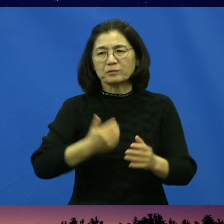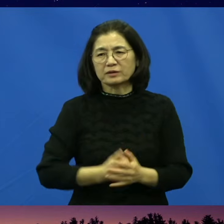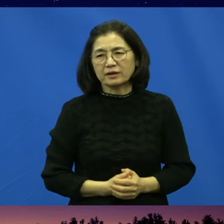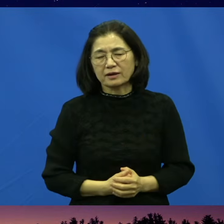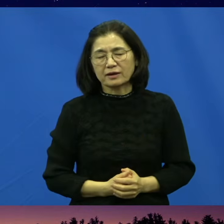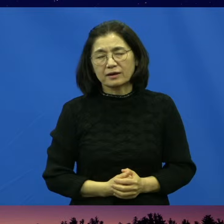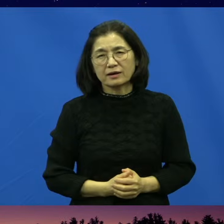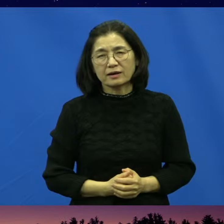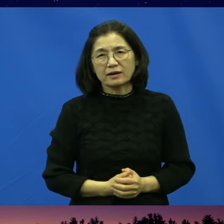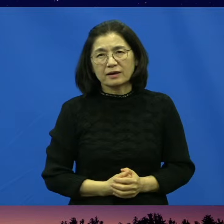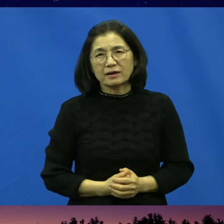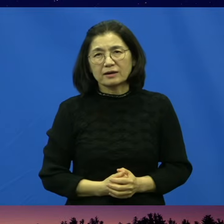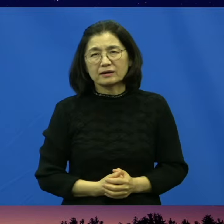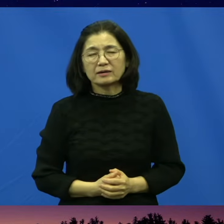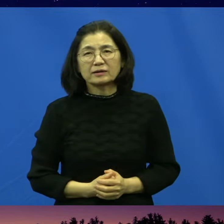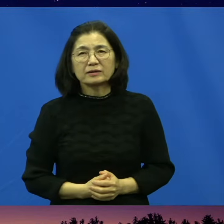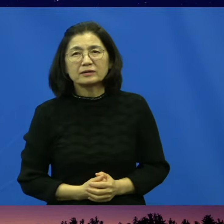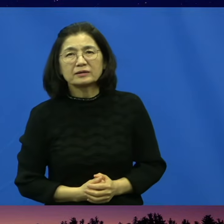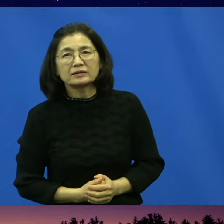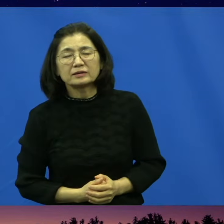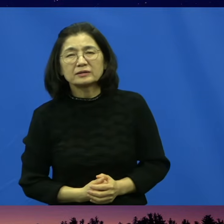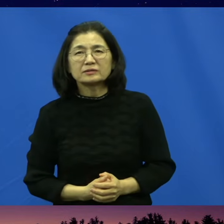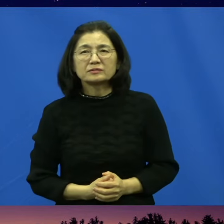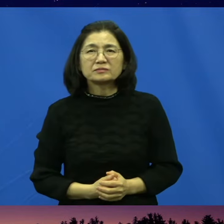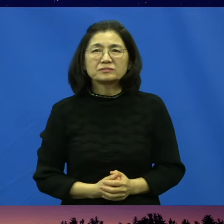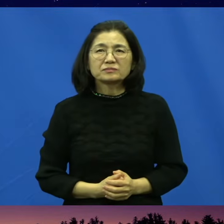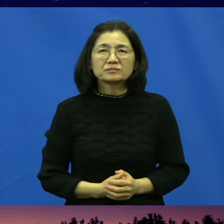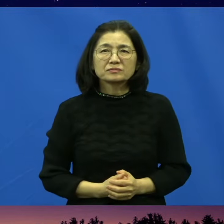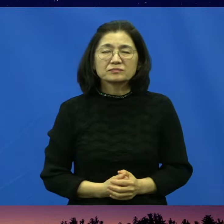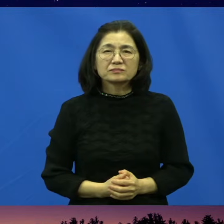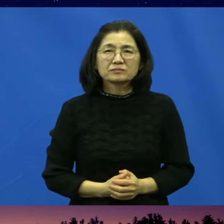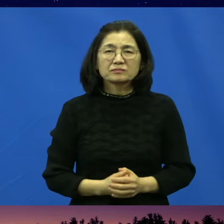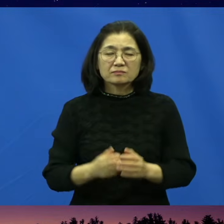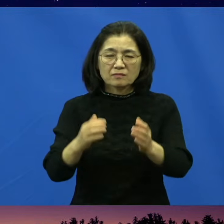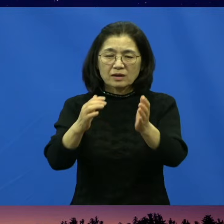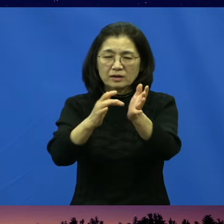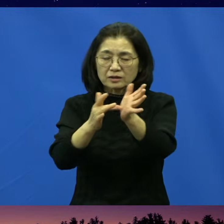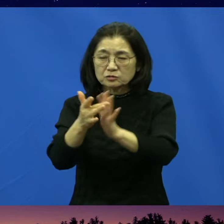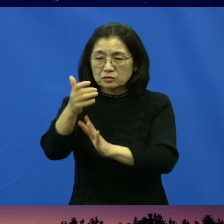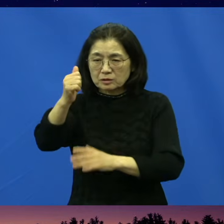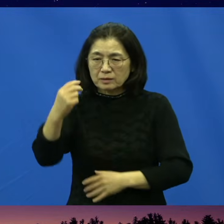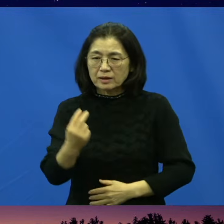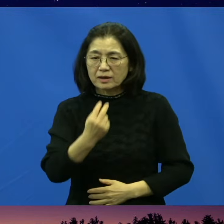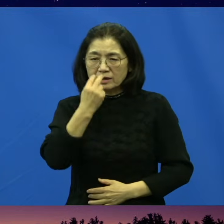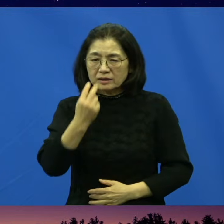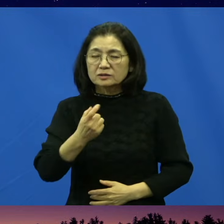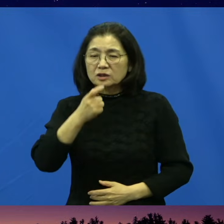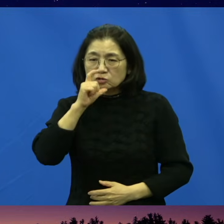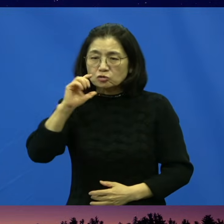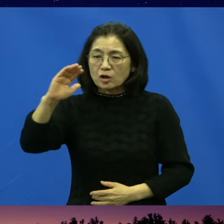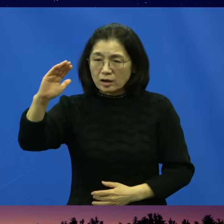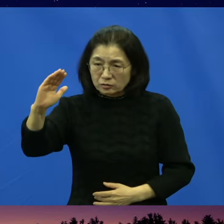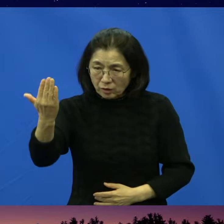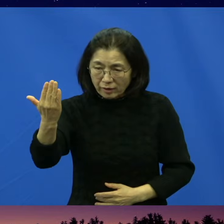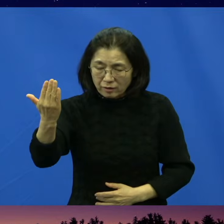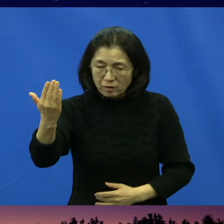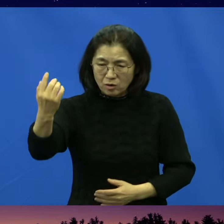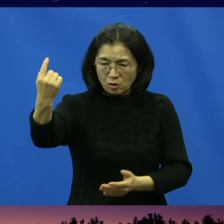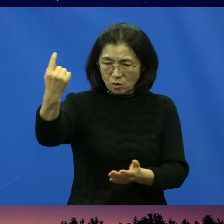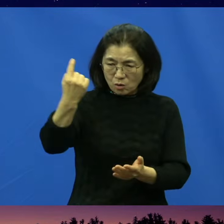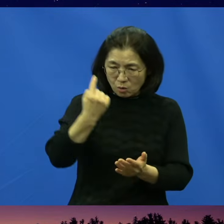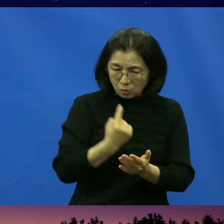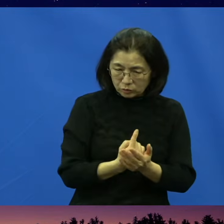그 배에서 생수가 넘쳐나게 하리라, 당신이 생수로 우리에게 오셔서 살리시는 그분이 우리